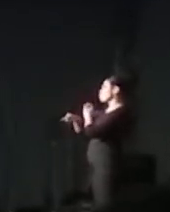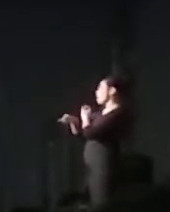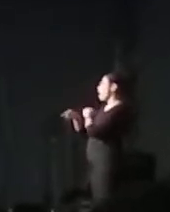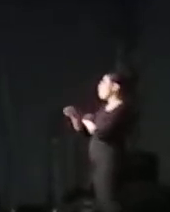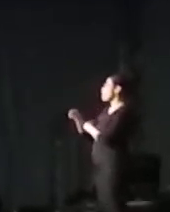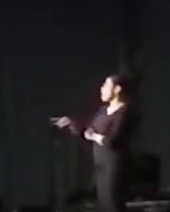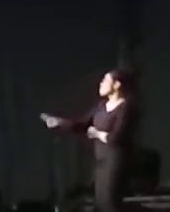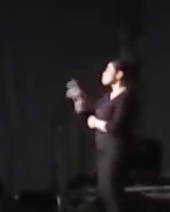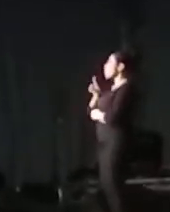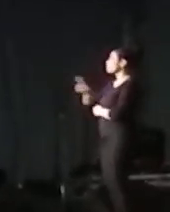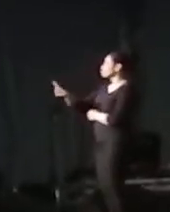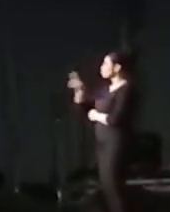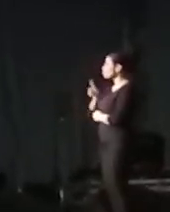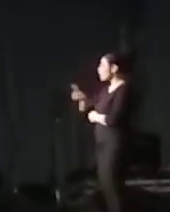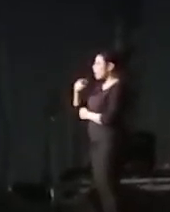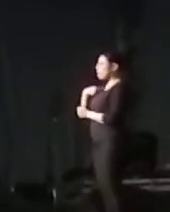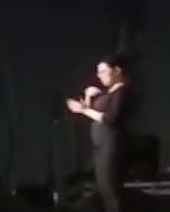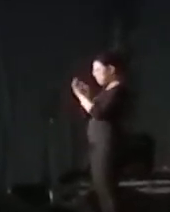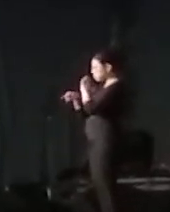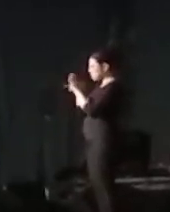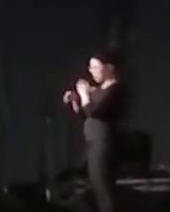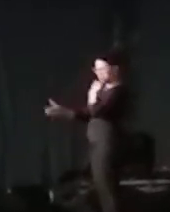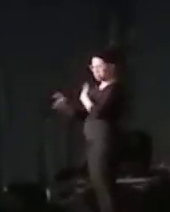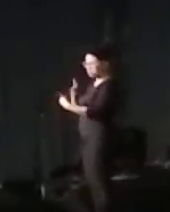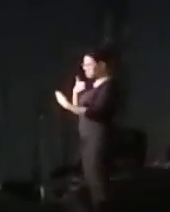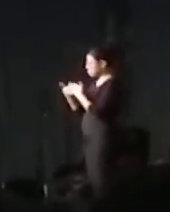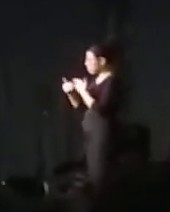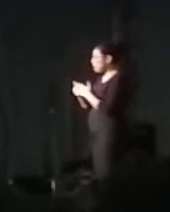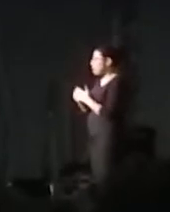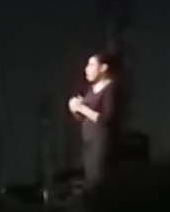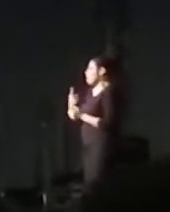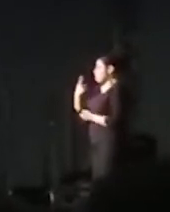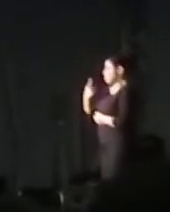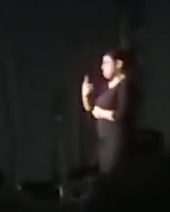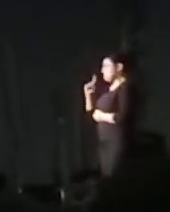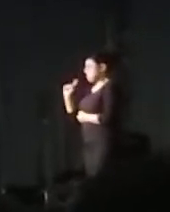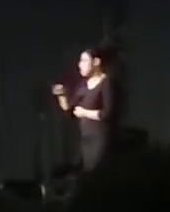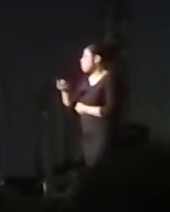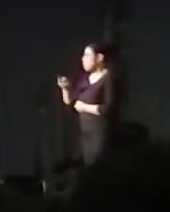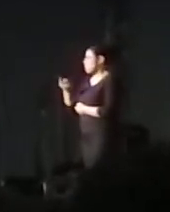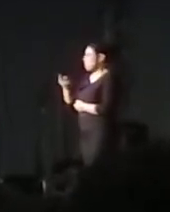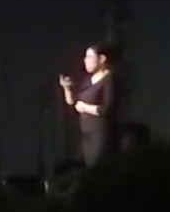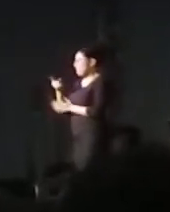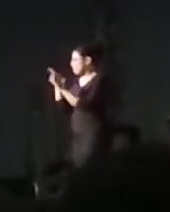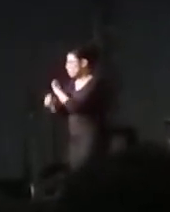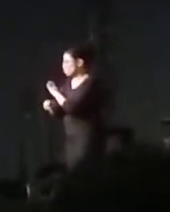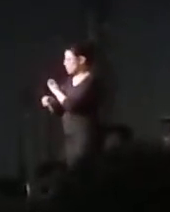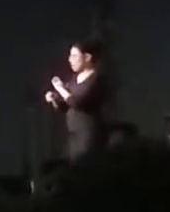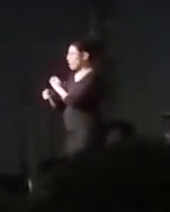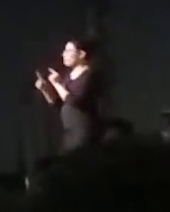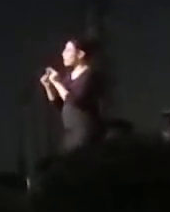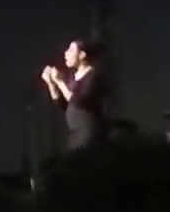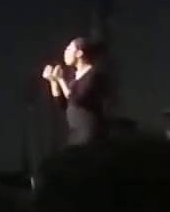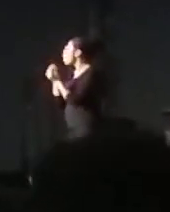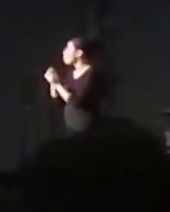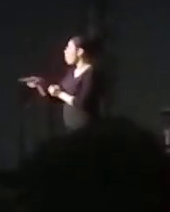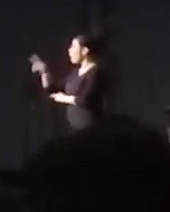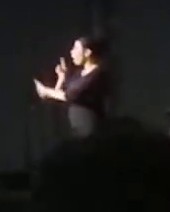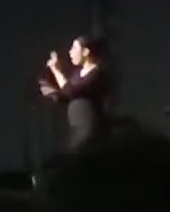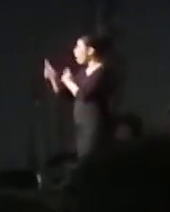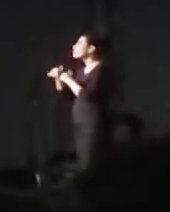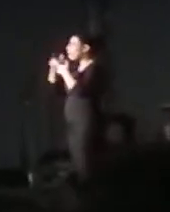responder, né? Posso perguntar o que eu quiser. Posso ter uma lista de 1.050 perguntas. Como que faço o cara falar comigo? Então, essa